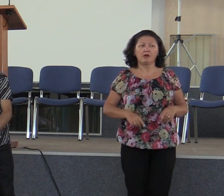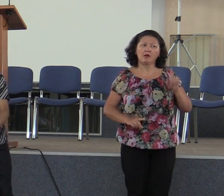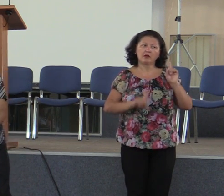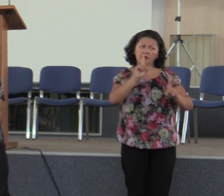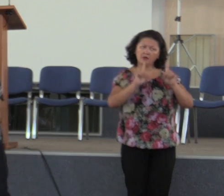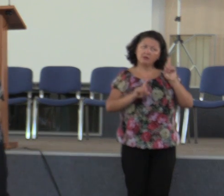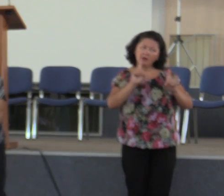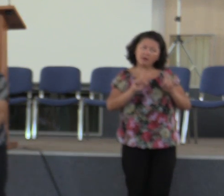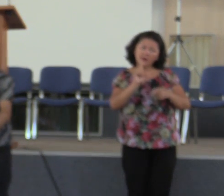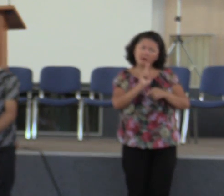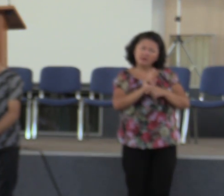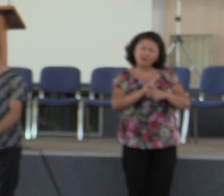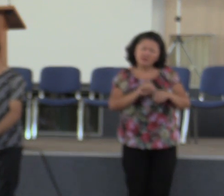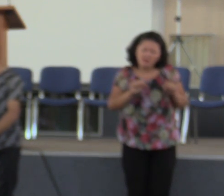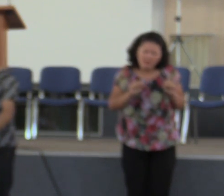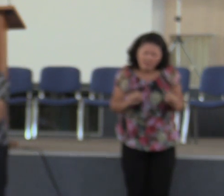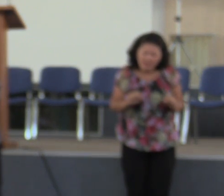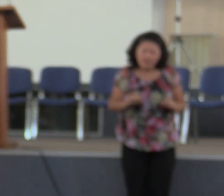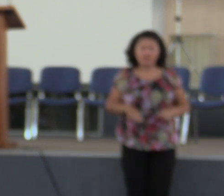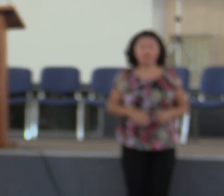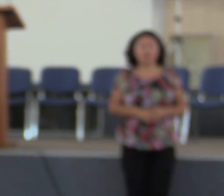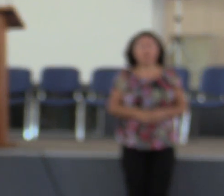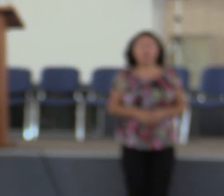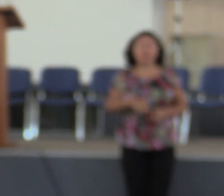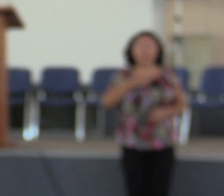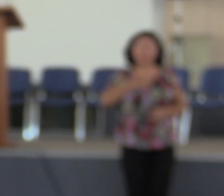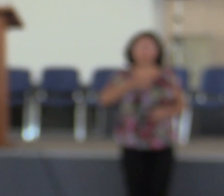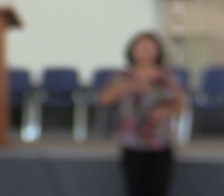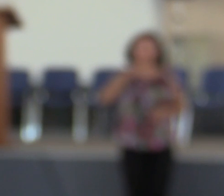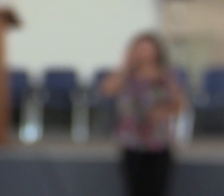apasă. Ceea ce îmi place la el este